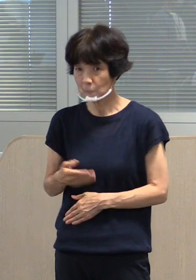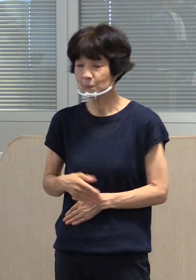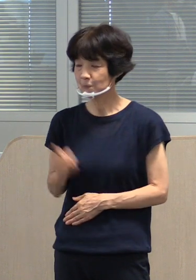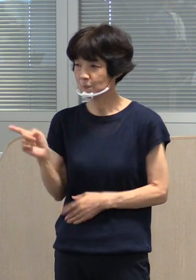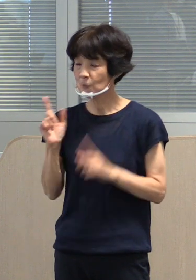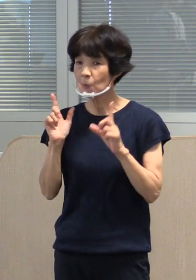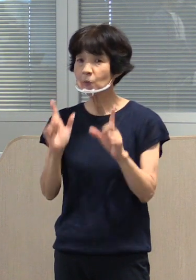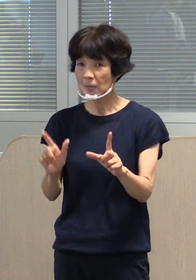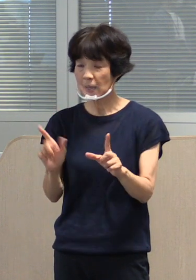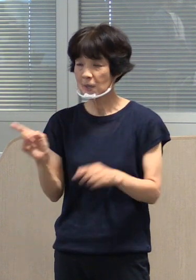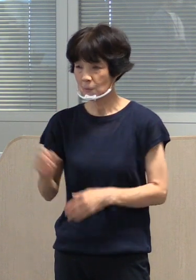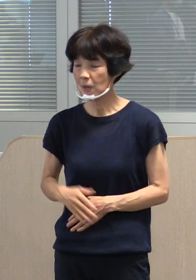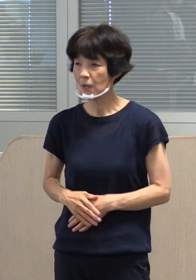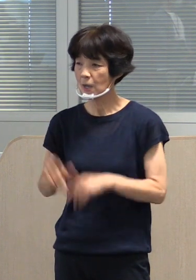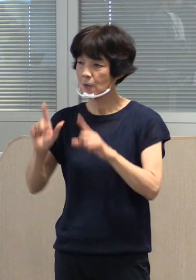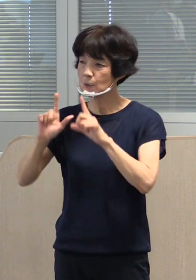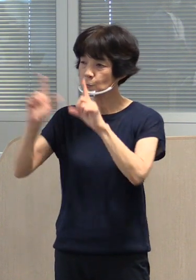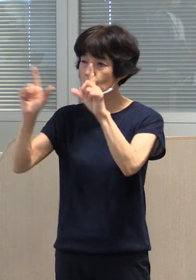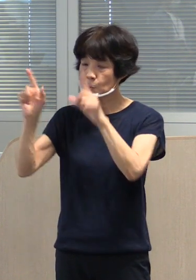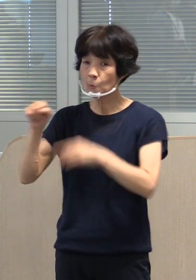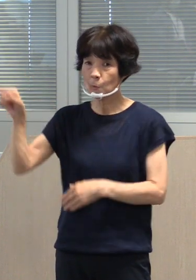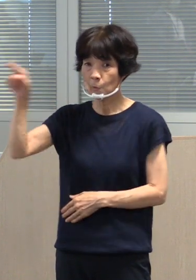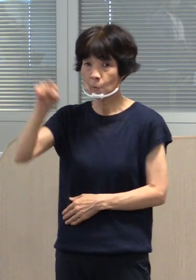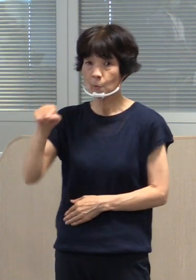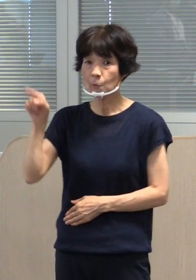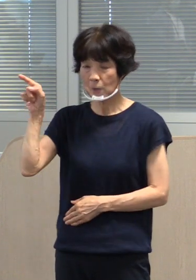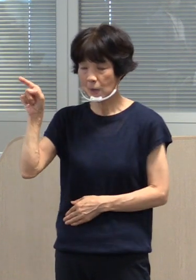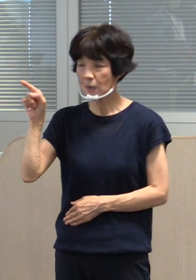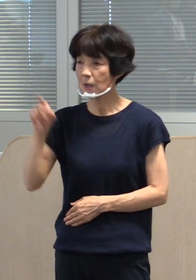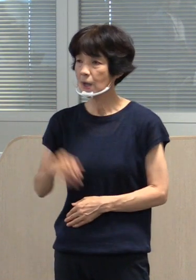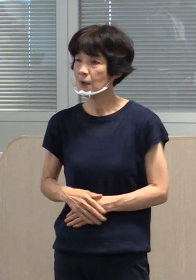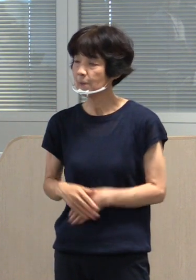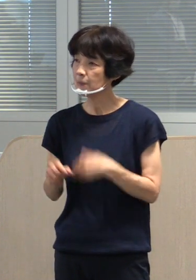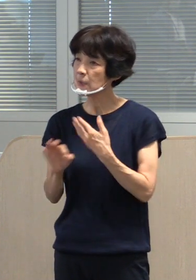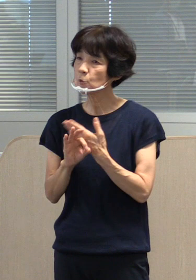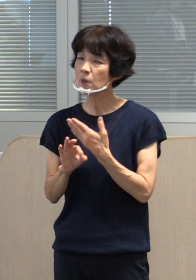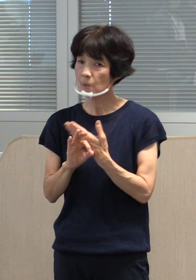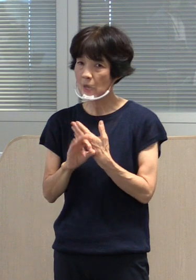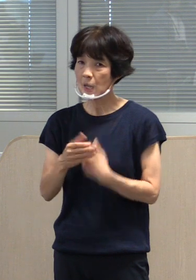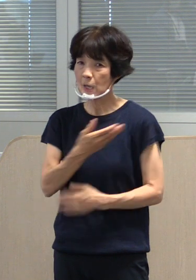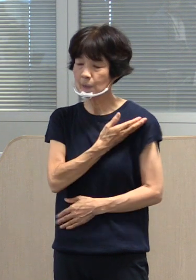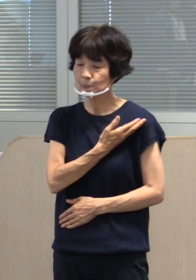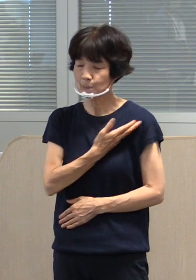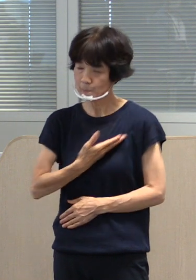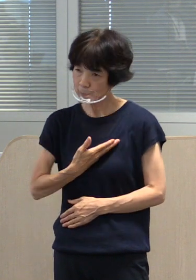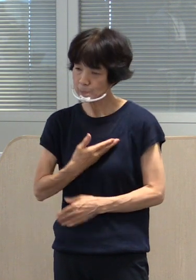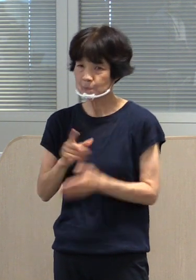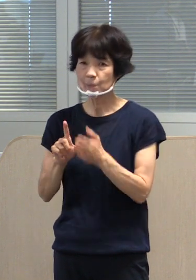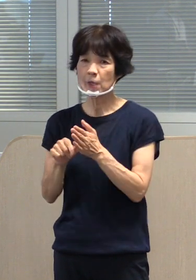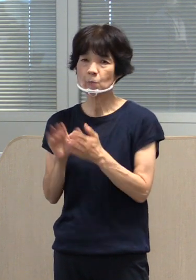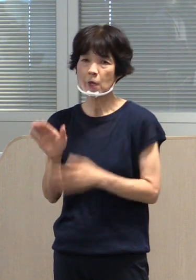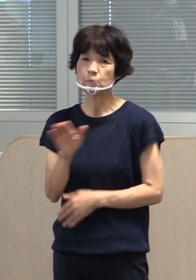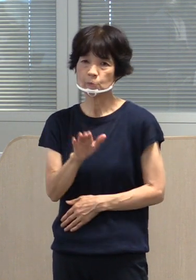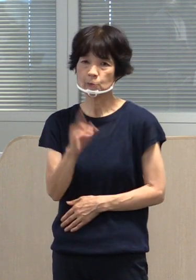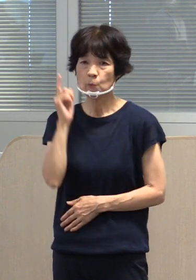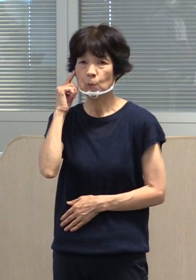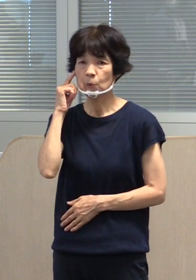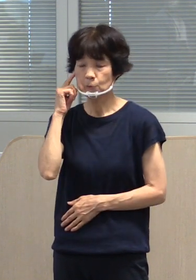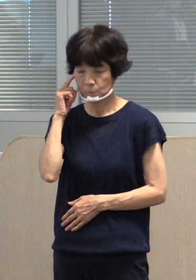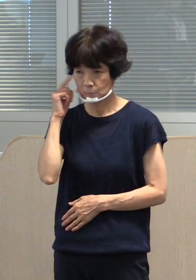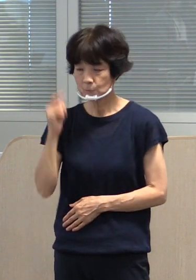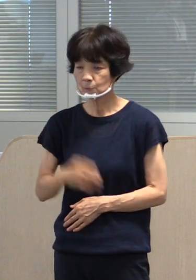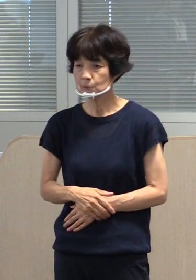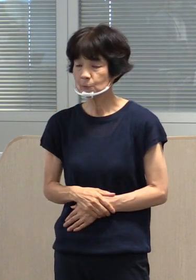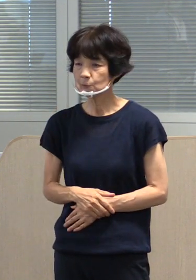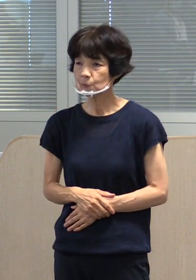は例えばね、まあ、あのやむを得ない場合もあるんですね。だからまだです